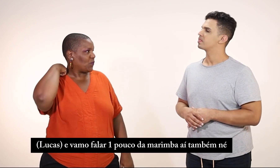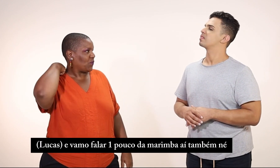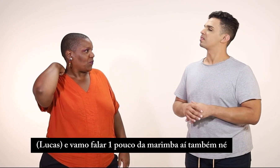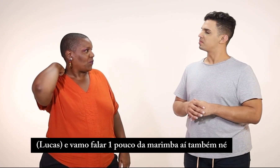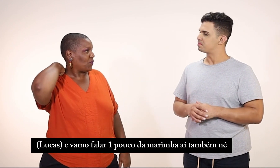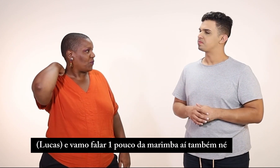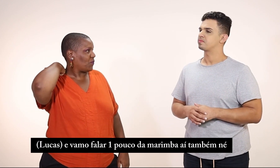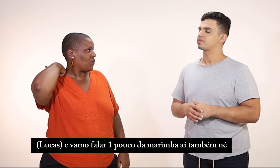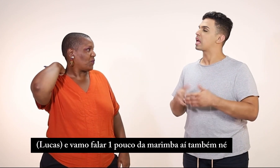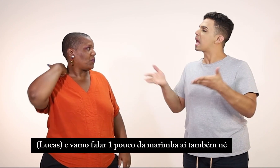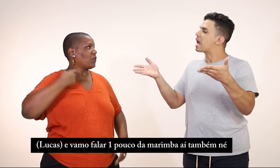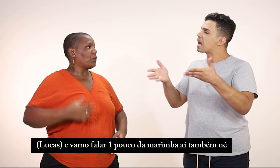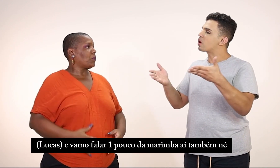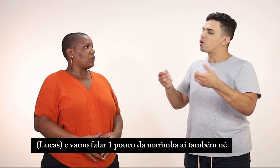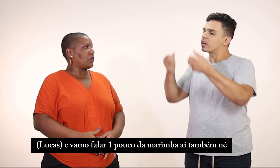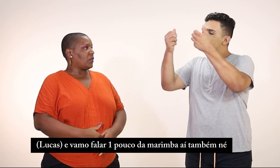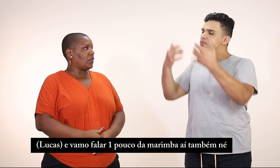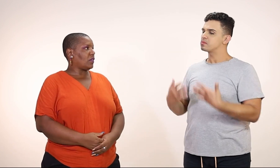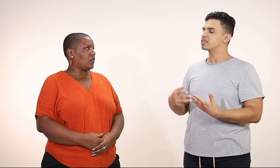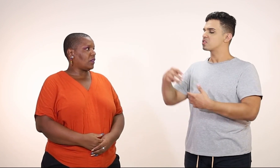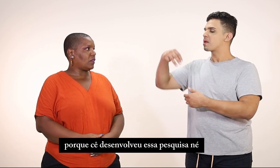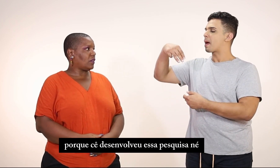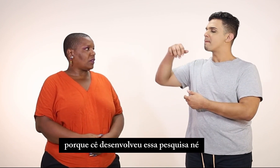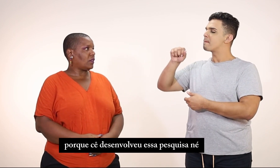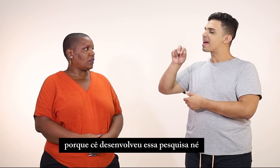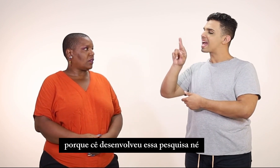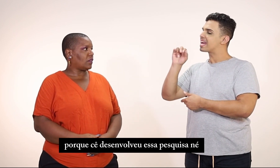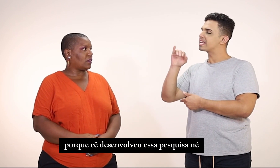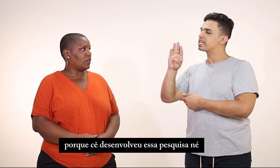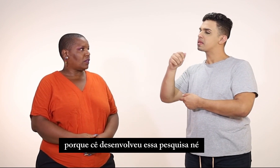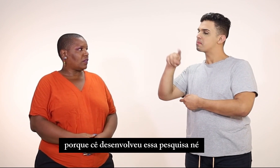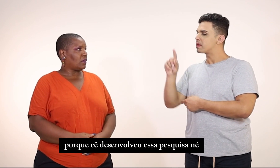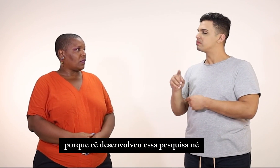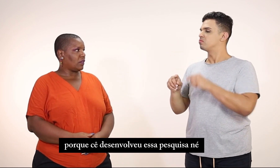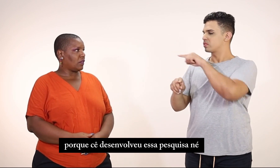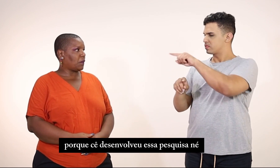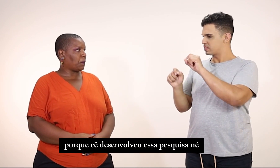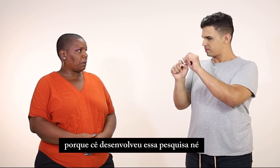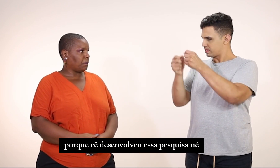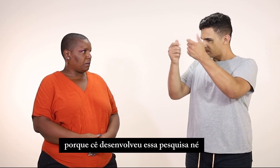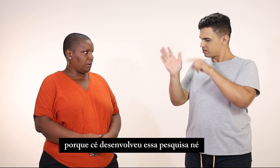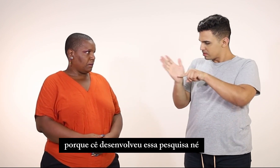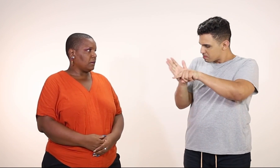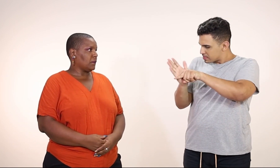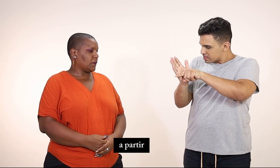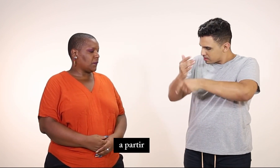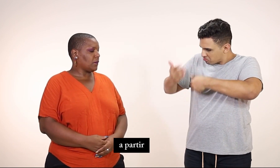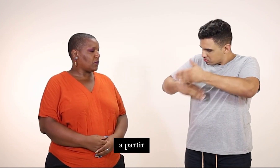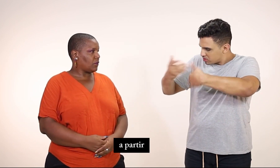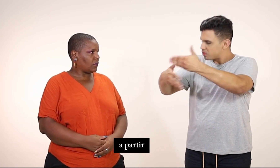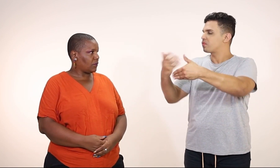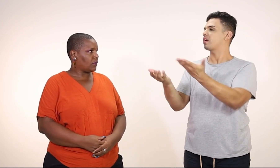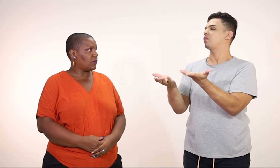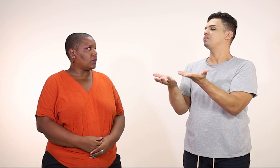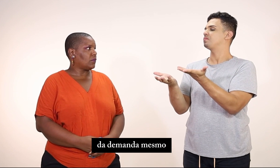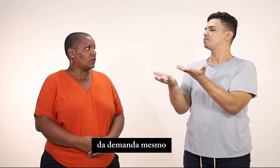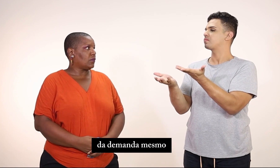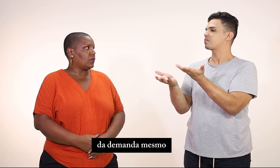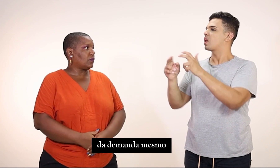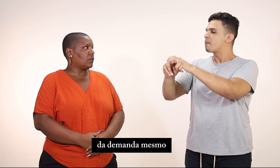pouco da marimba aí também, né? Porque você desenvolveu essa pesquisa, né, a partir da demanda mesmo